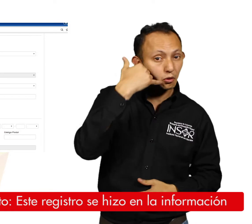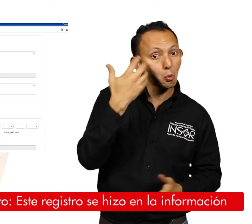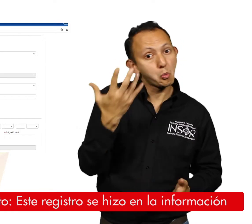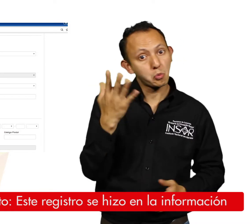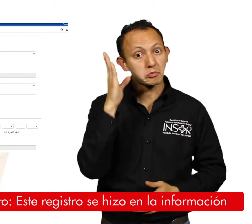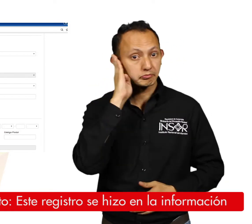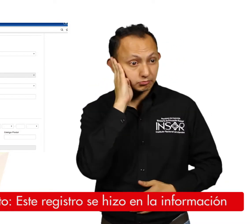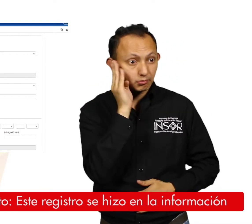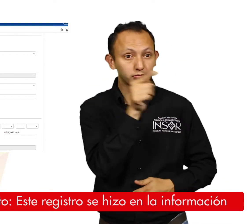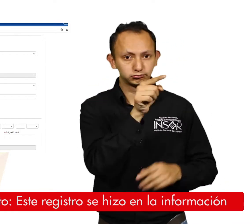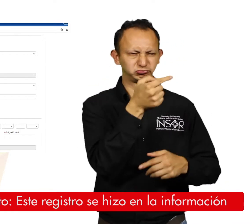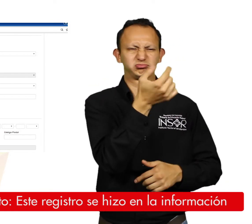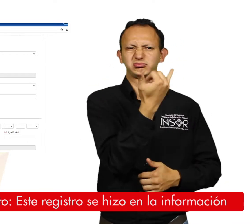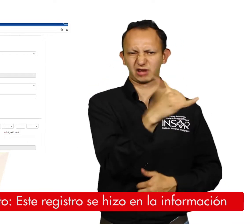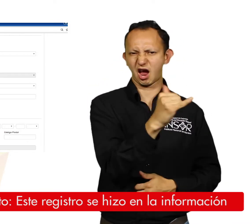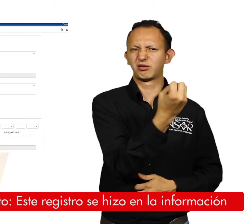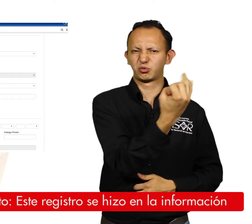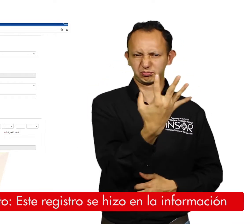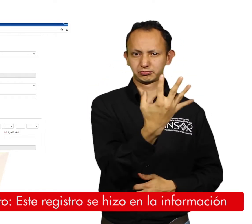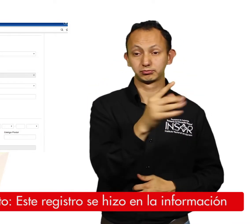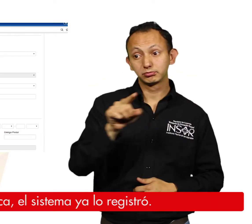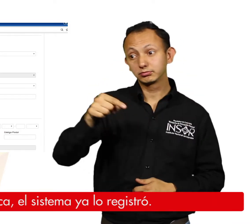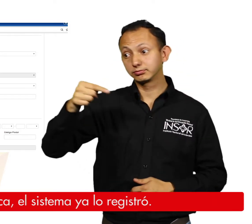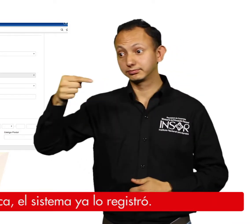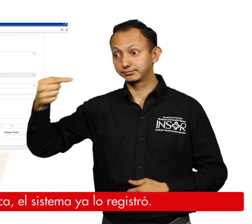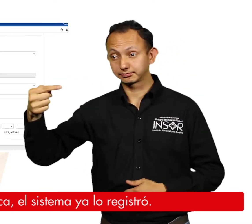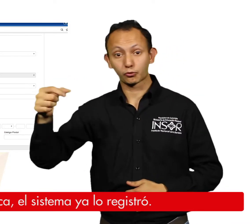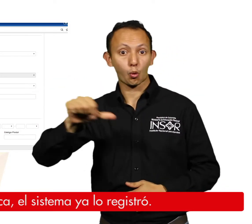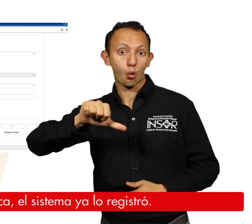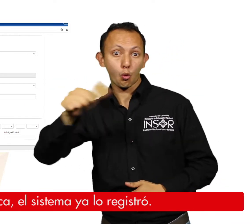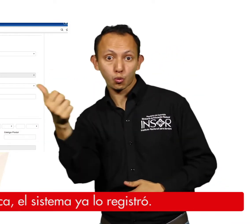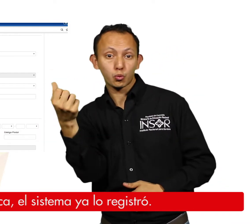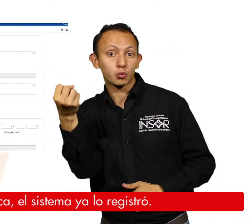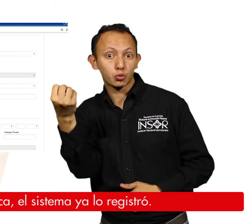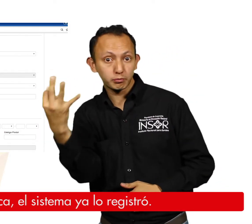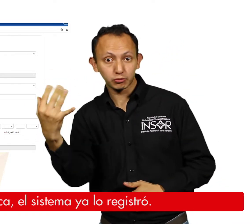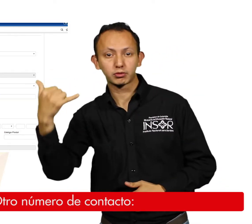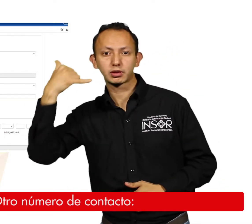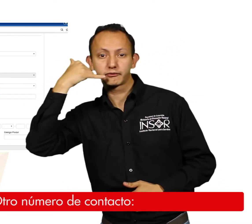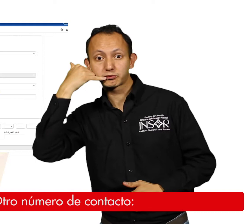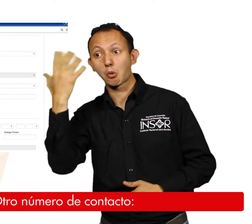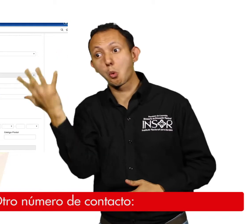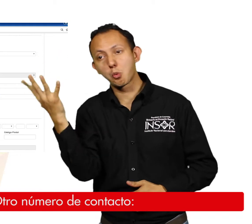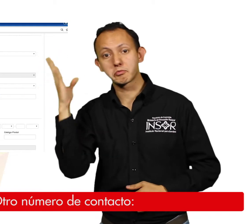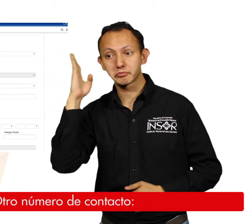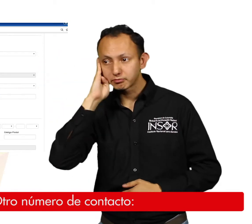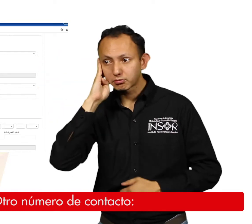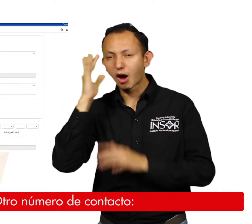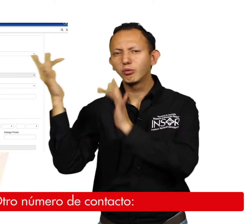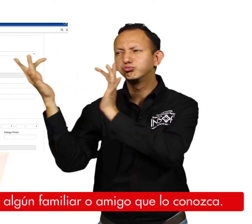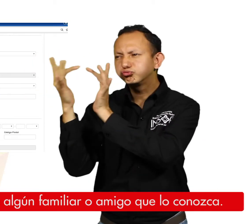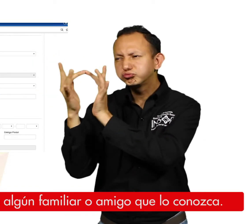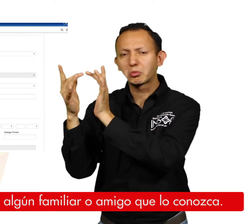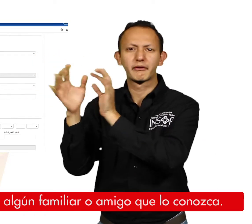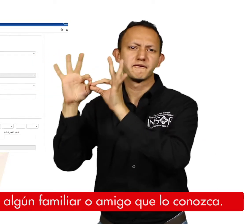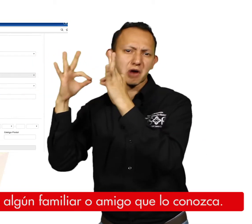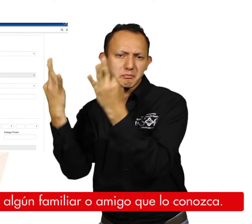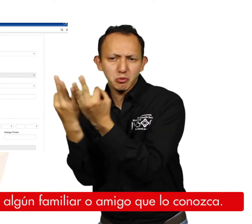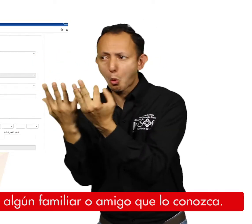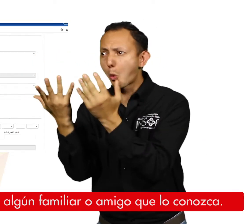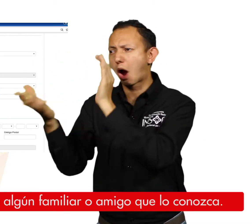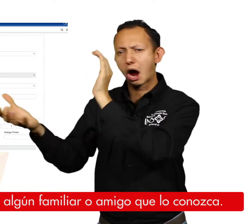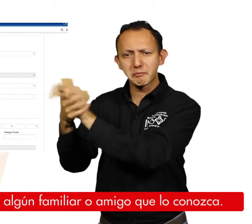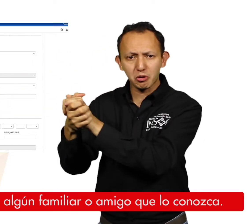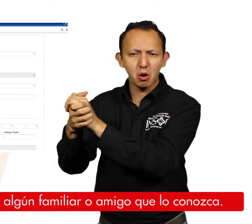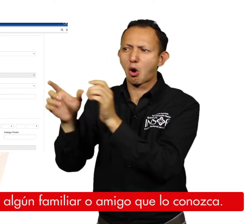Número de contacto. Este registro se hizo en la información básica. El sistema ya lo registró. Otro número de contacto. Este puede ser de